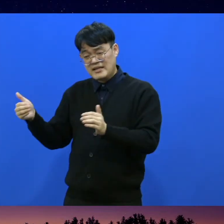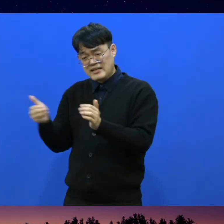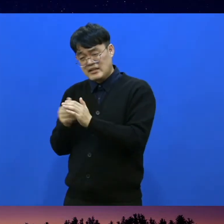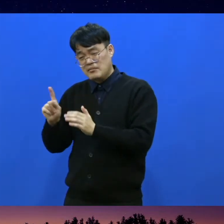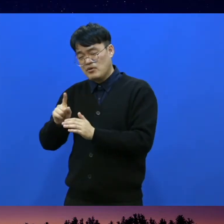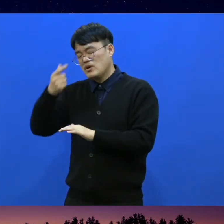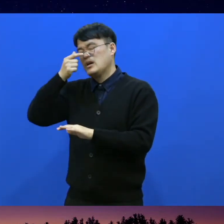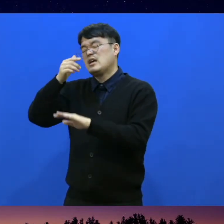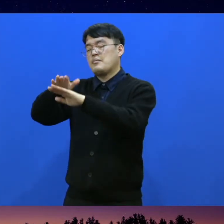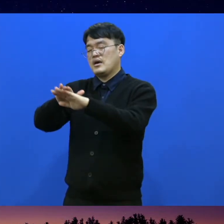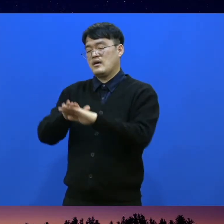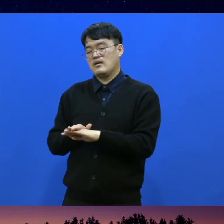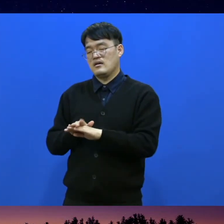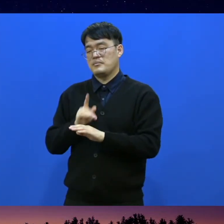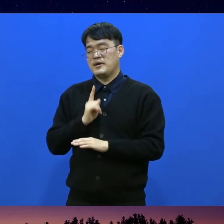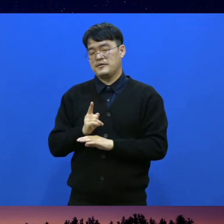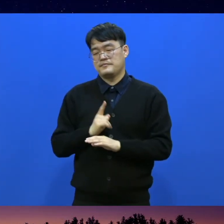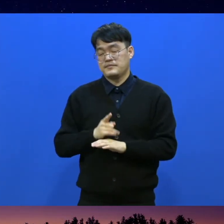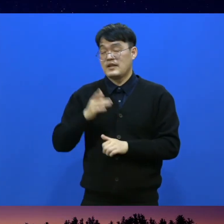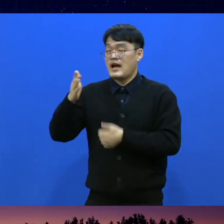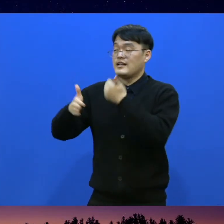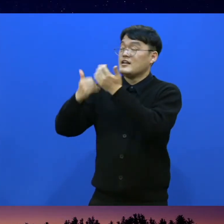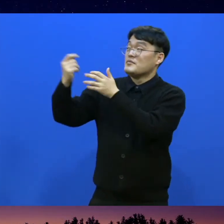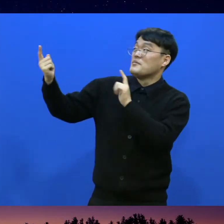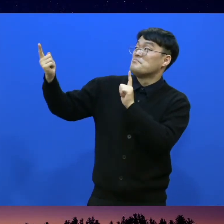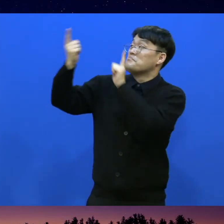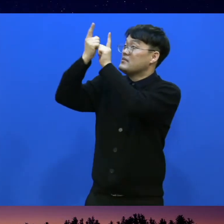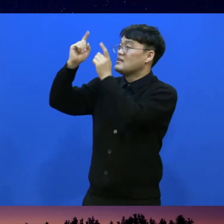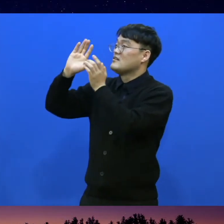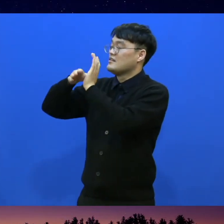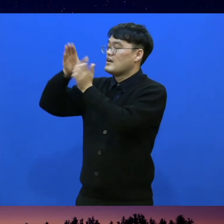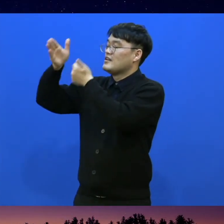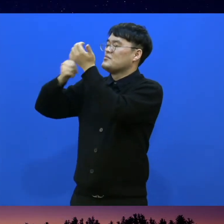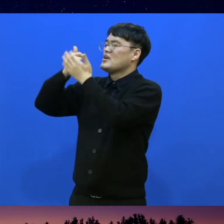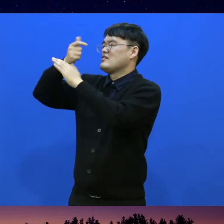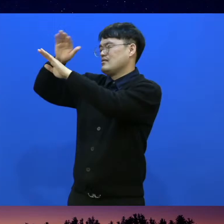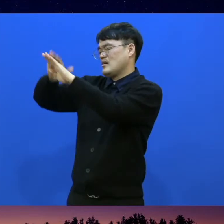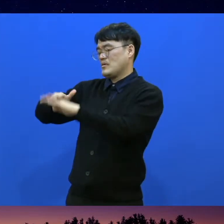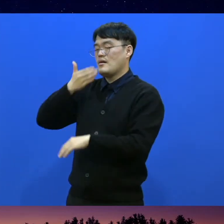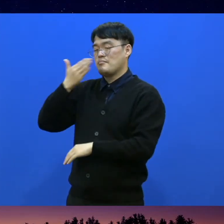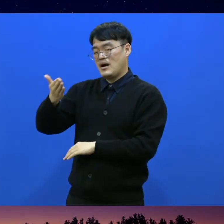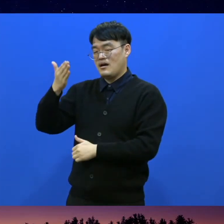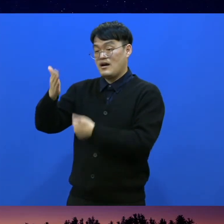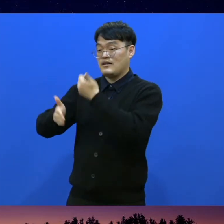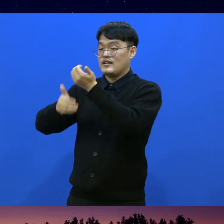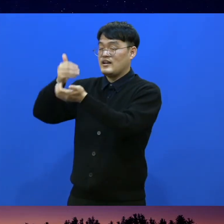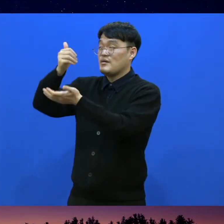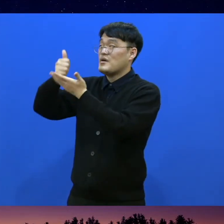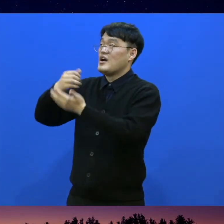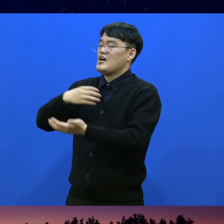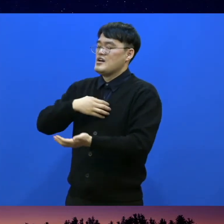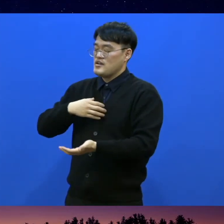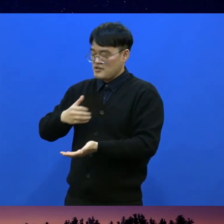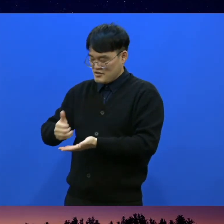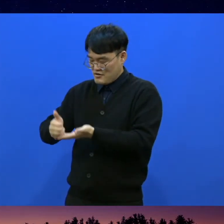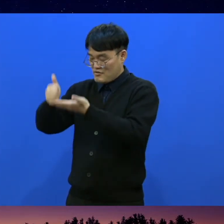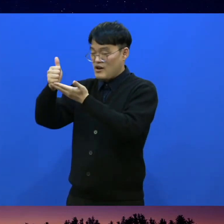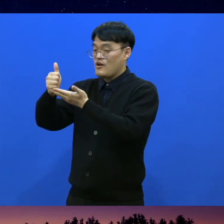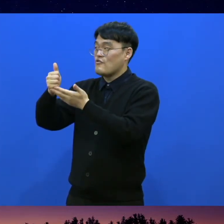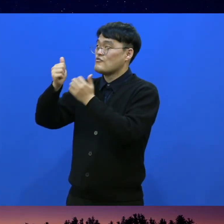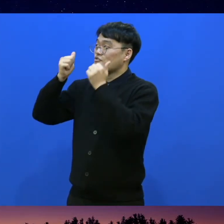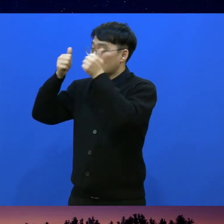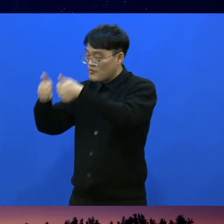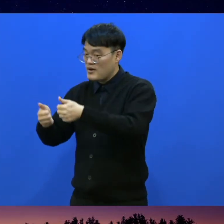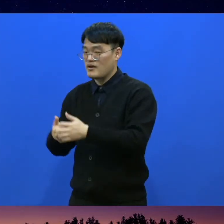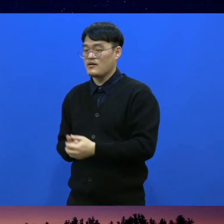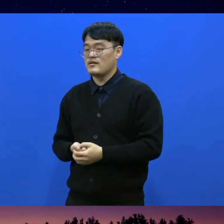예배. 하나님을 만날 때 그분을 예배하는 것입니다. 그분을 경배하는 것입니다. 그분을 높여드리는 것입니다. 여러분